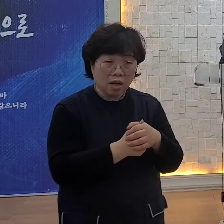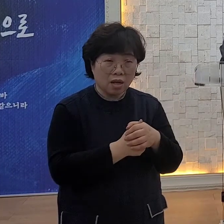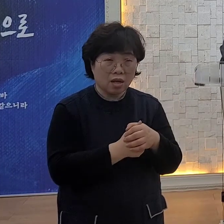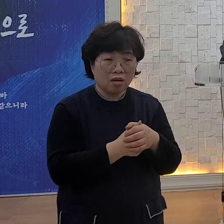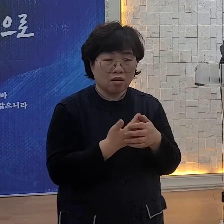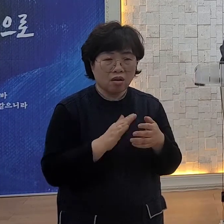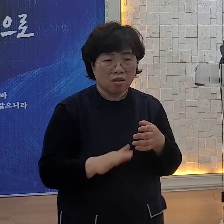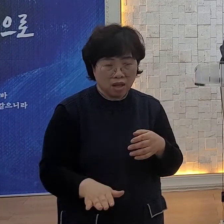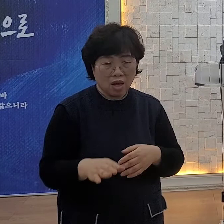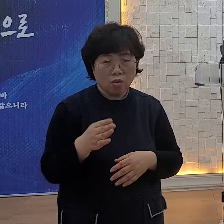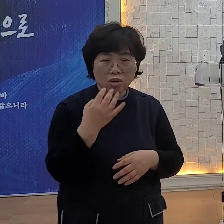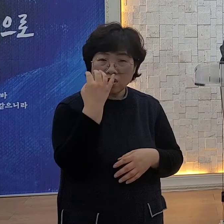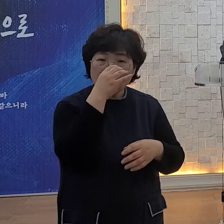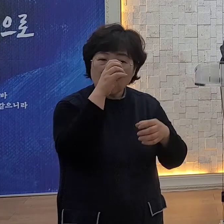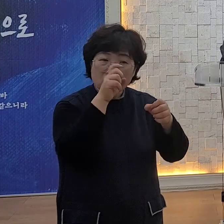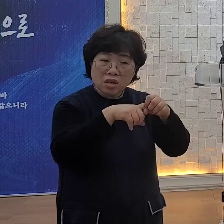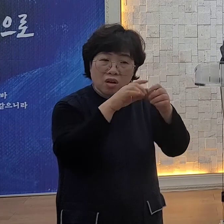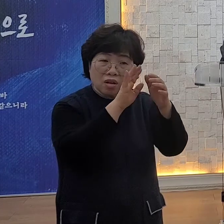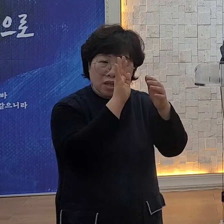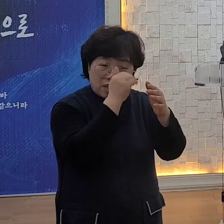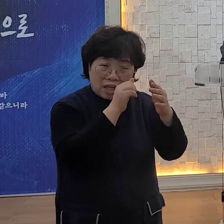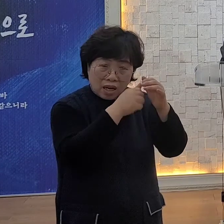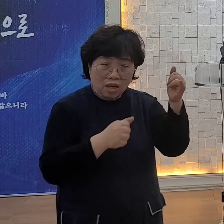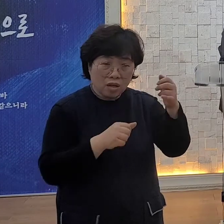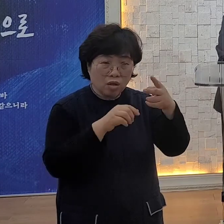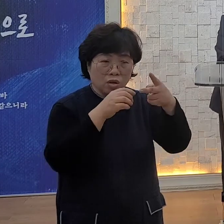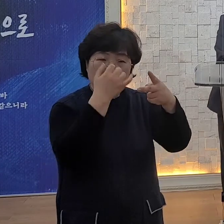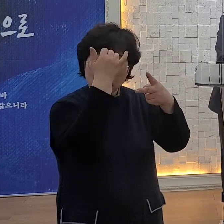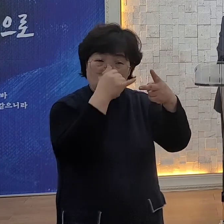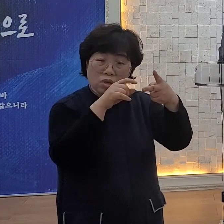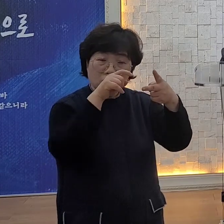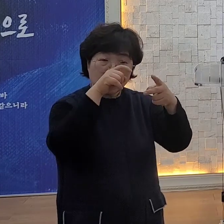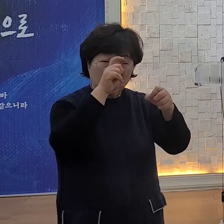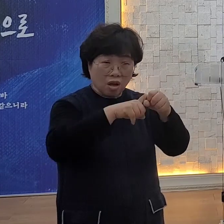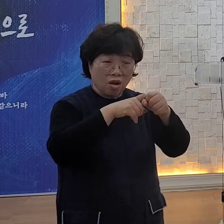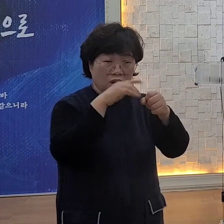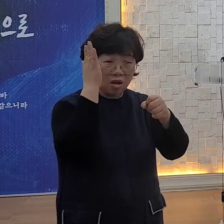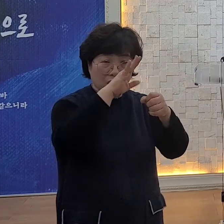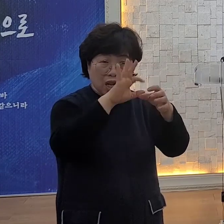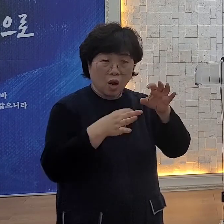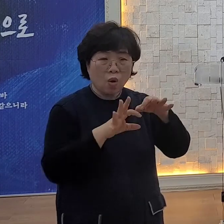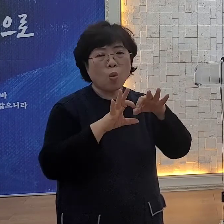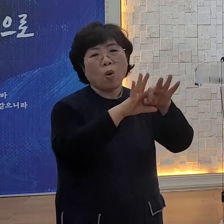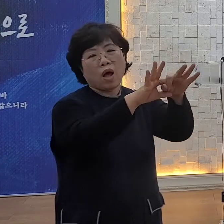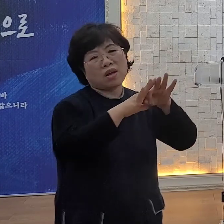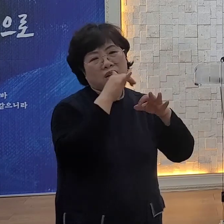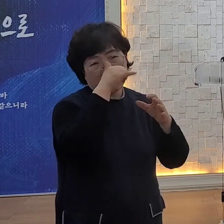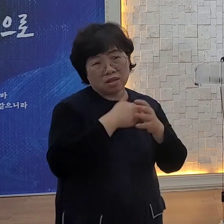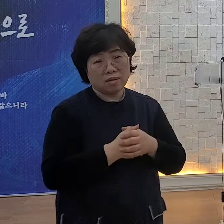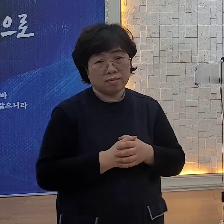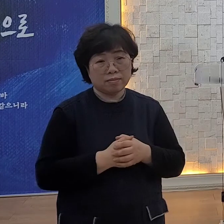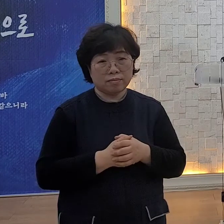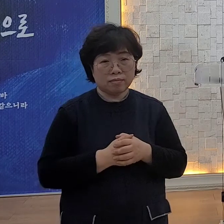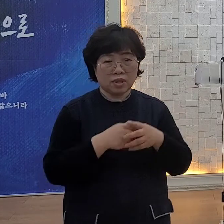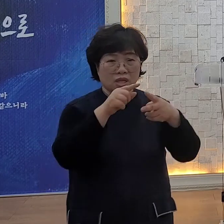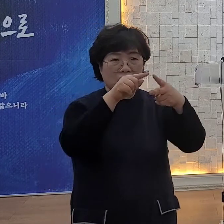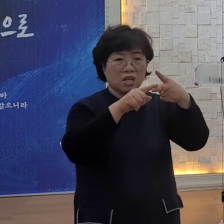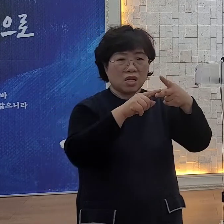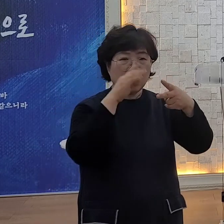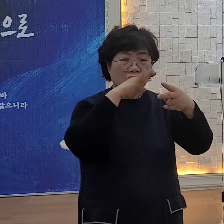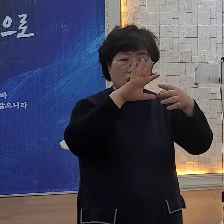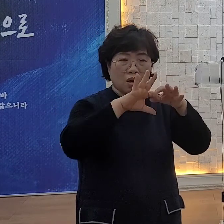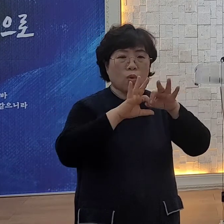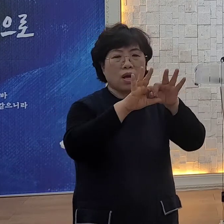것을 말씀하고 있는 것이죠. 자, 오늘 마무리하겠습니다. 그렇다면 이제 1장을 마무리하면서 중요한 건